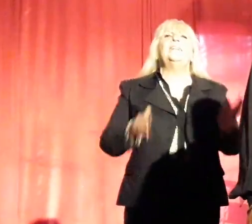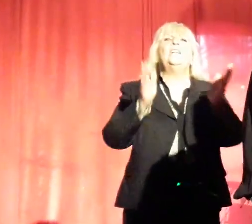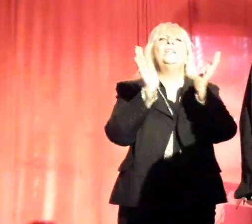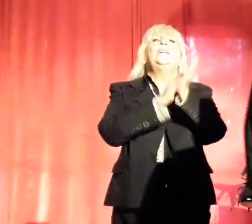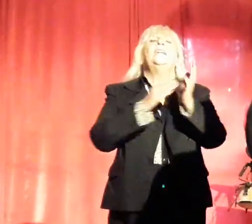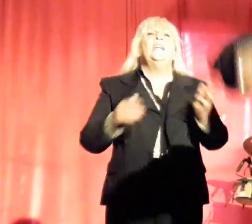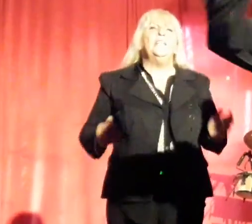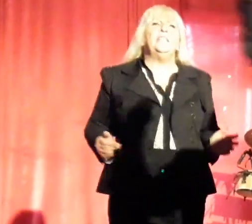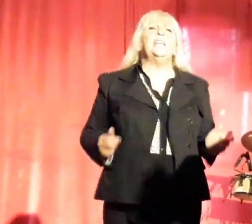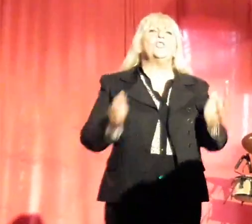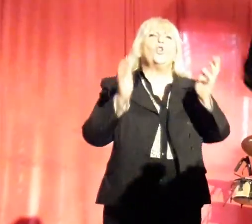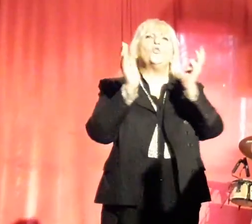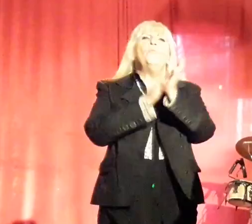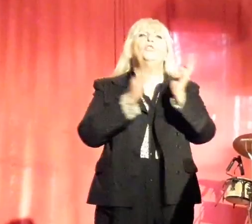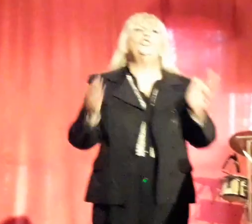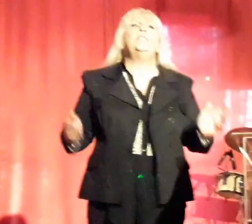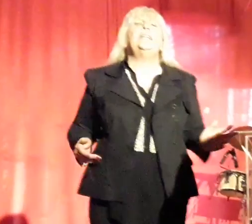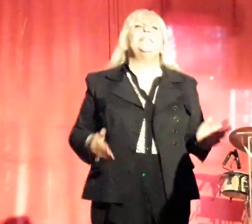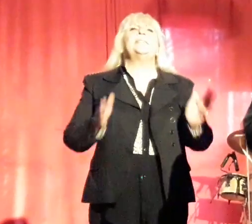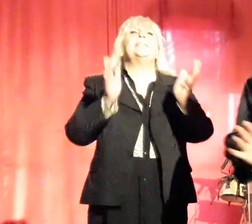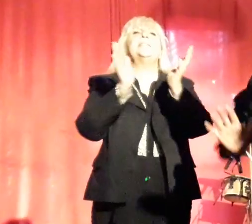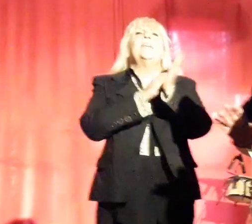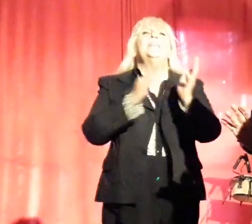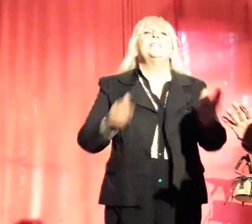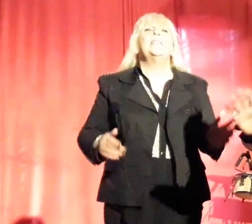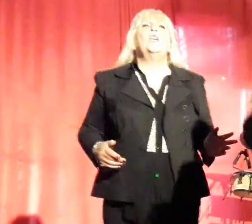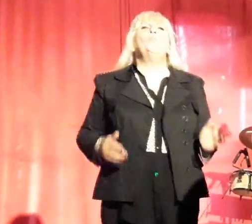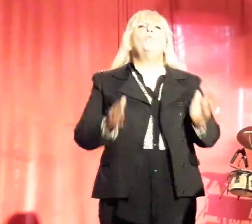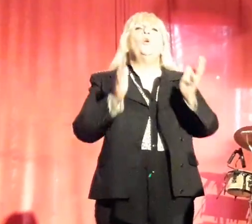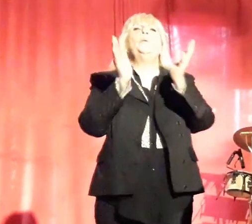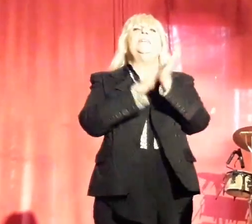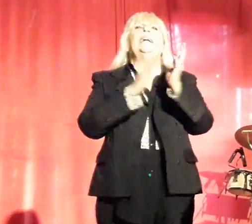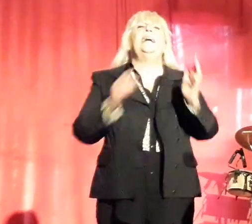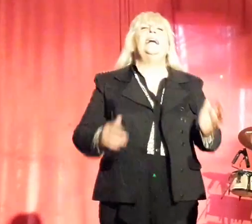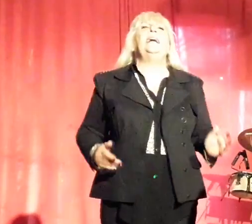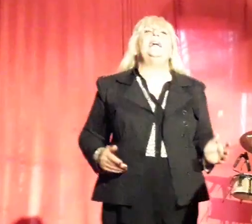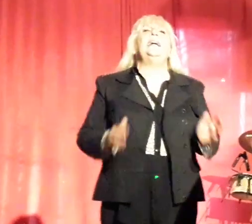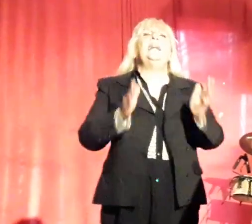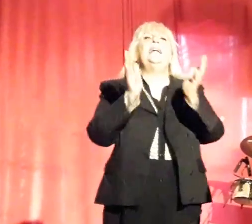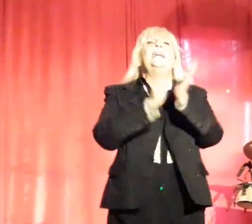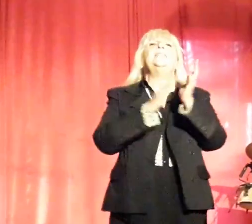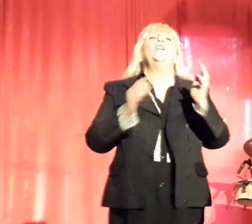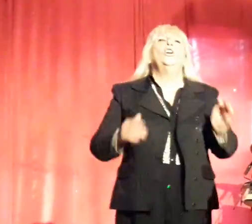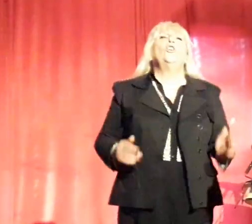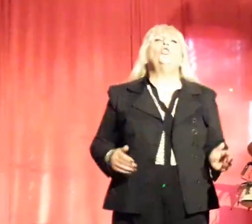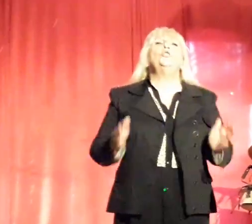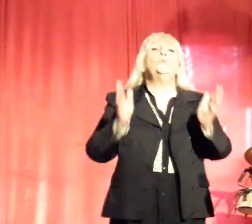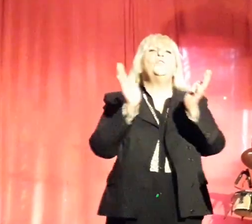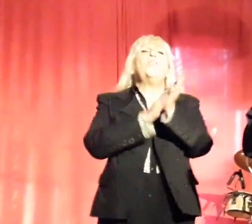Y esos montes se moverán.